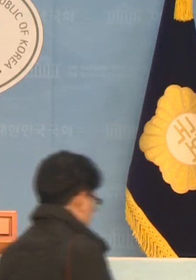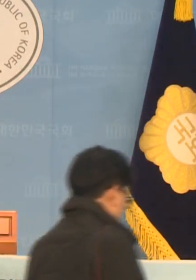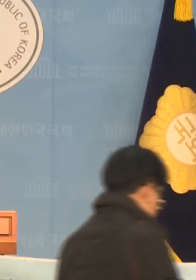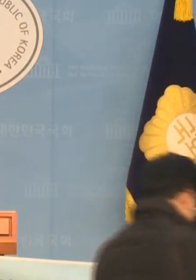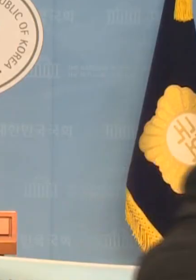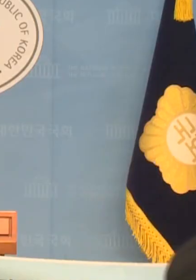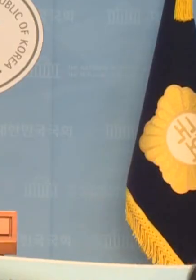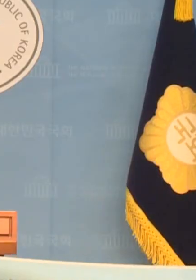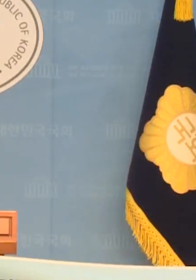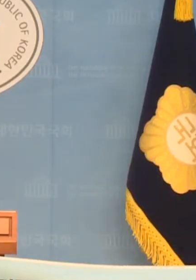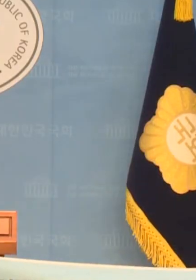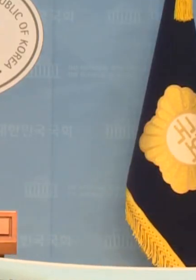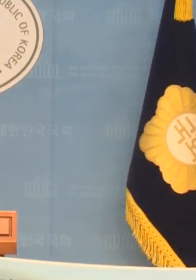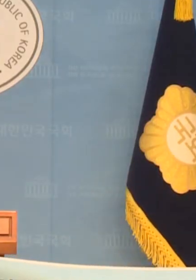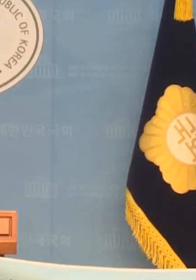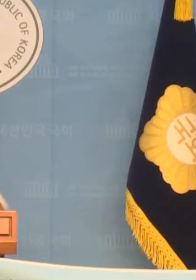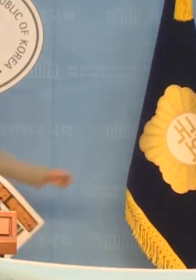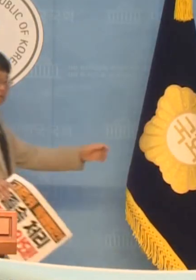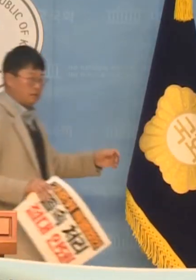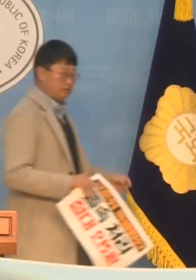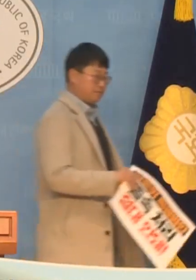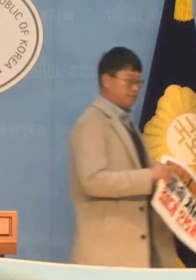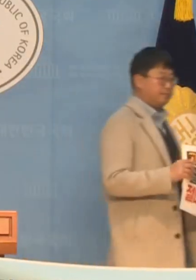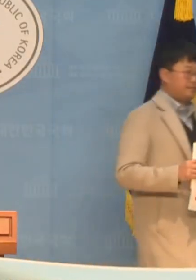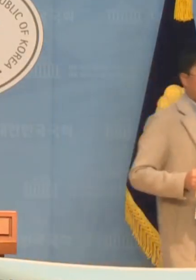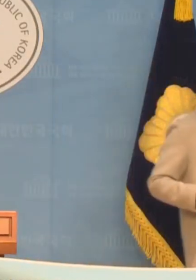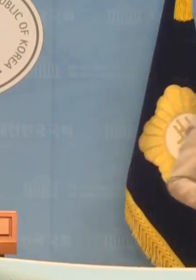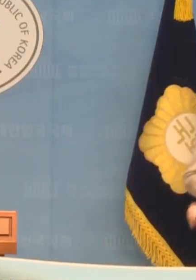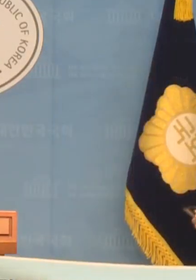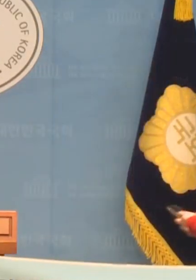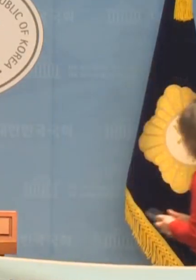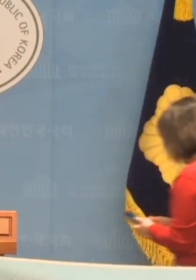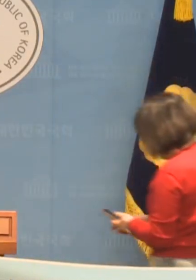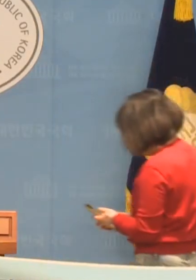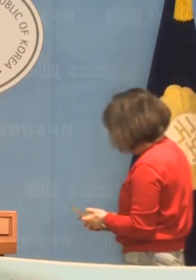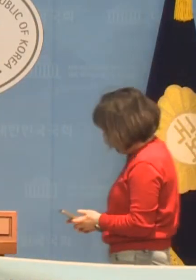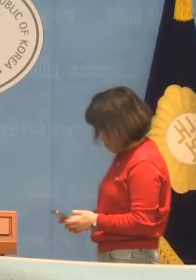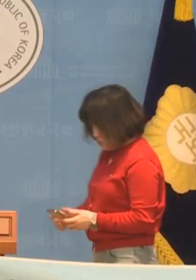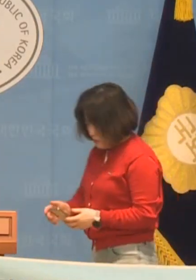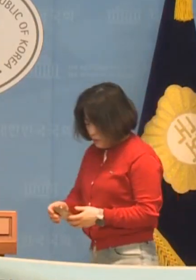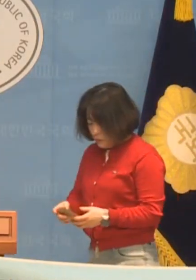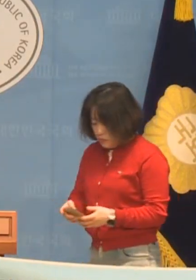의원님 발언하시고 그래서 측위원님 발언하시고